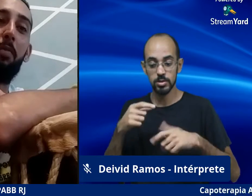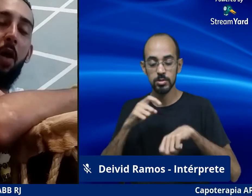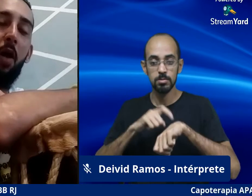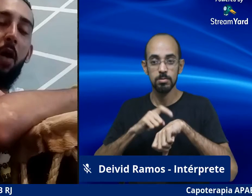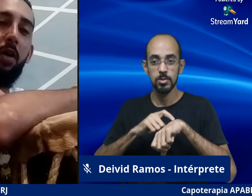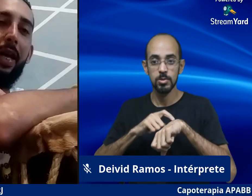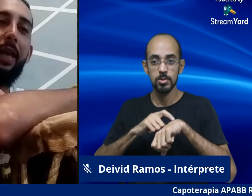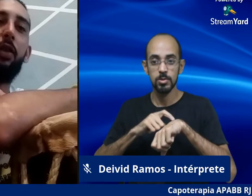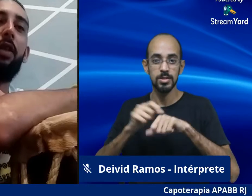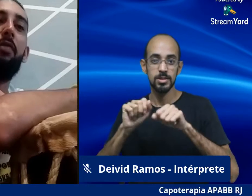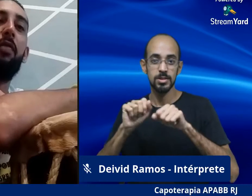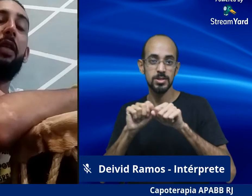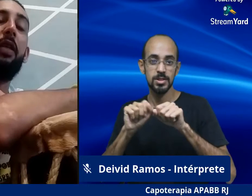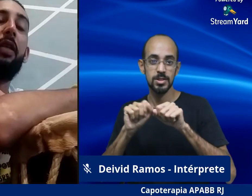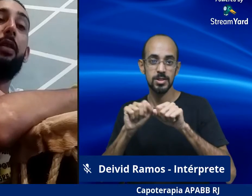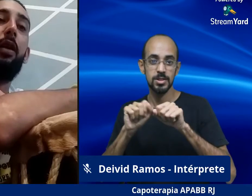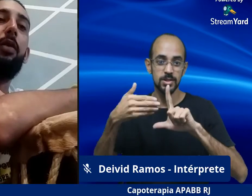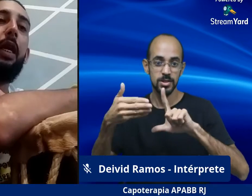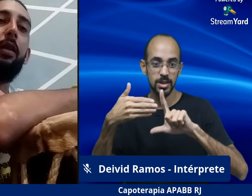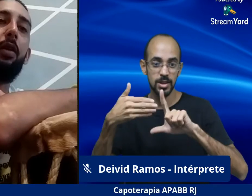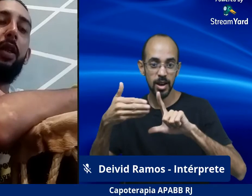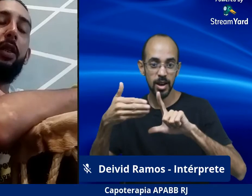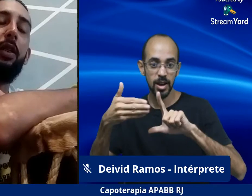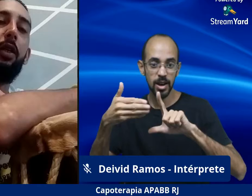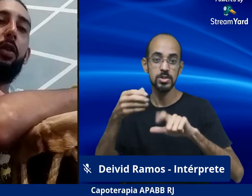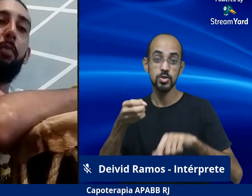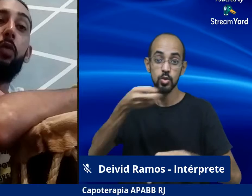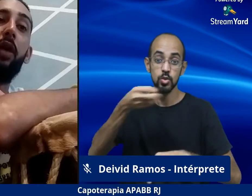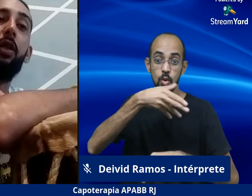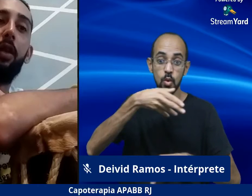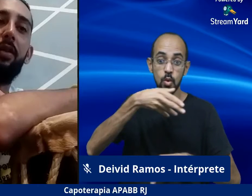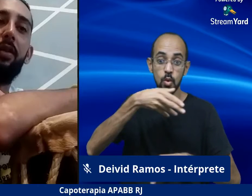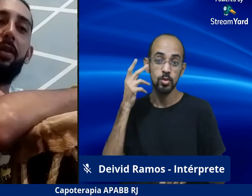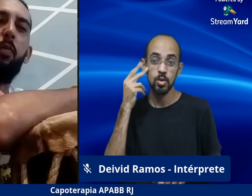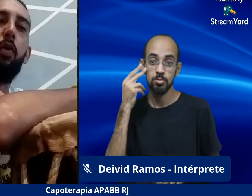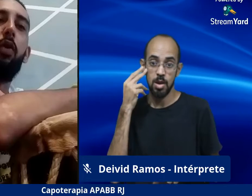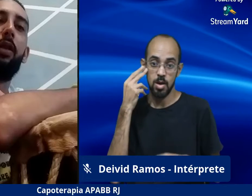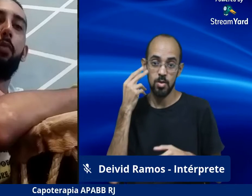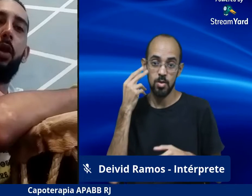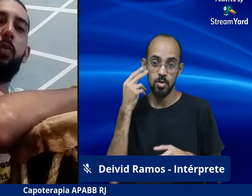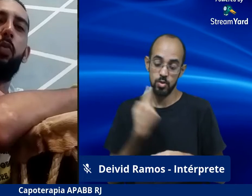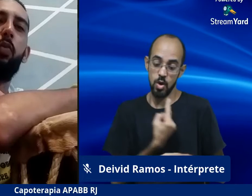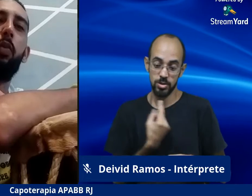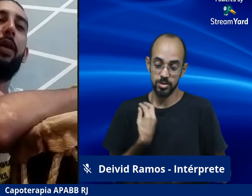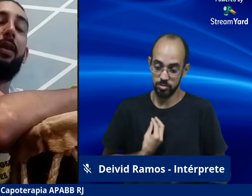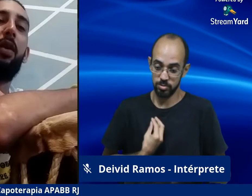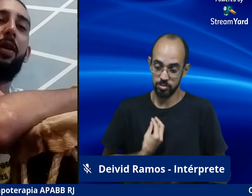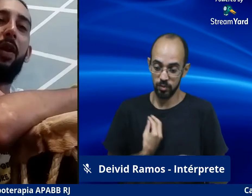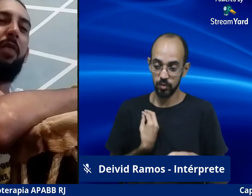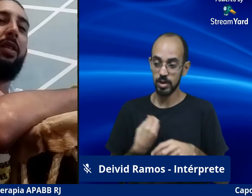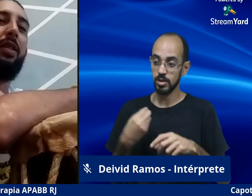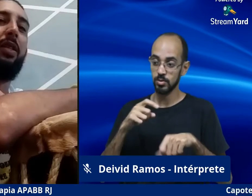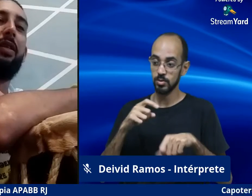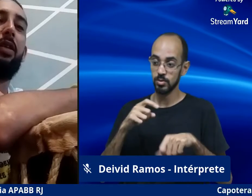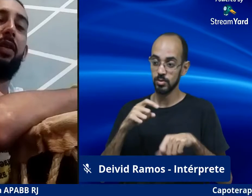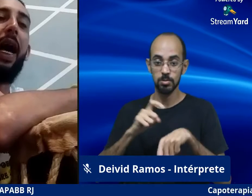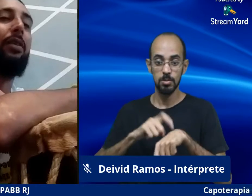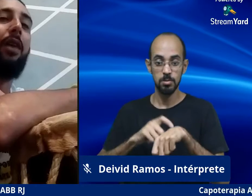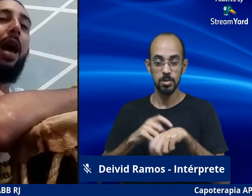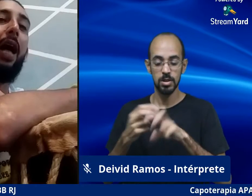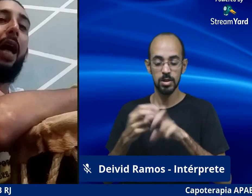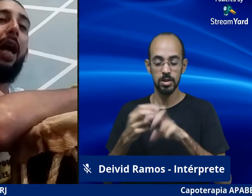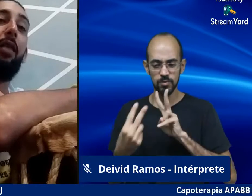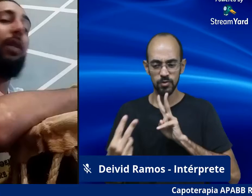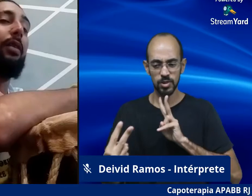novo normal que a gente está vivenciando. Então, a gente, mesmo à distância, procura estar próximo em pensamento, através das